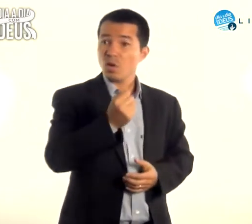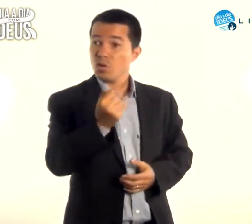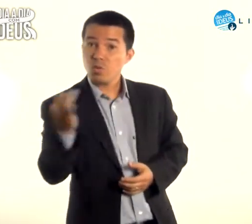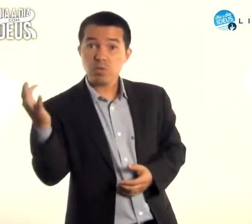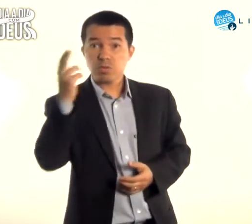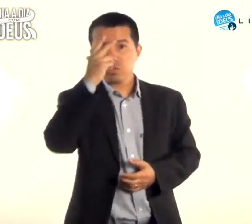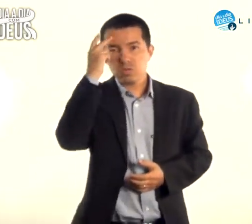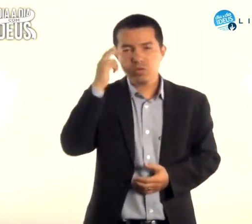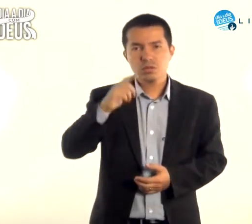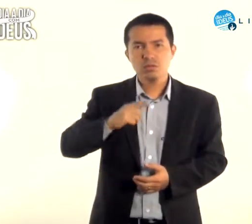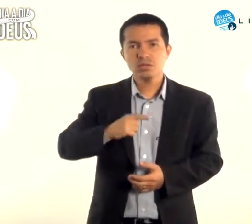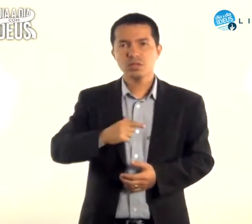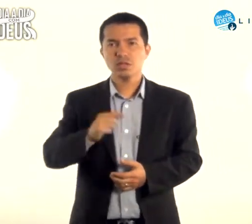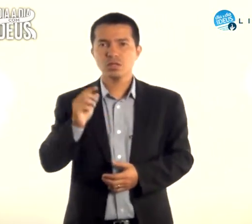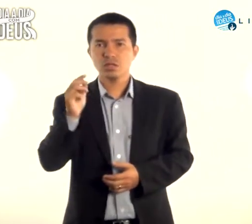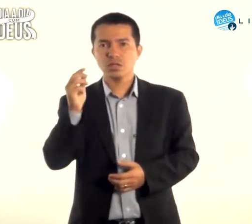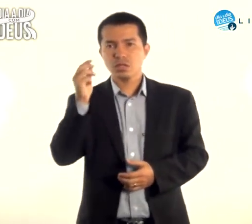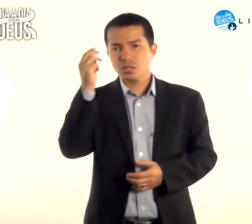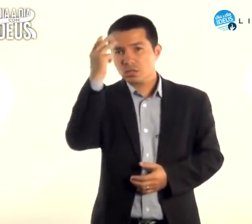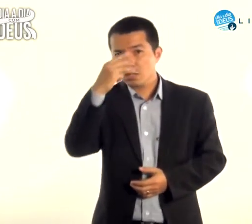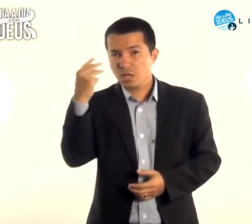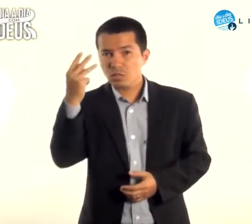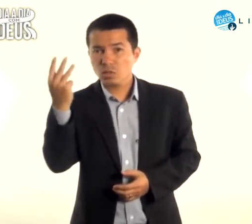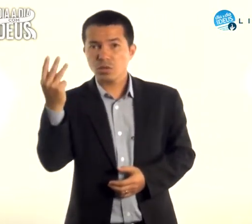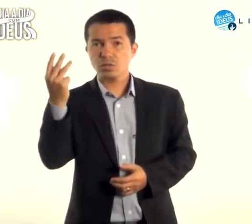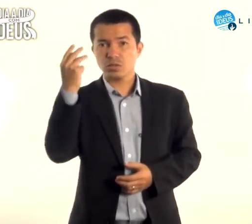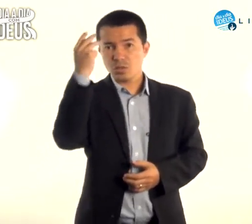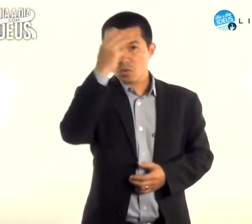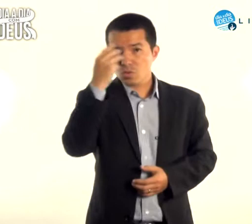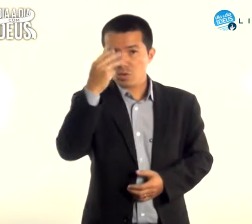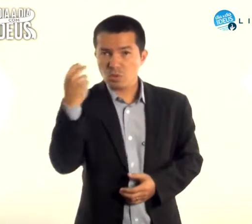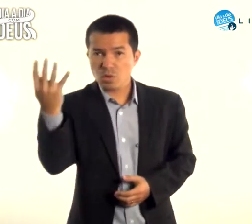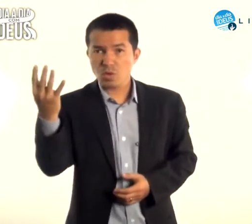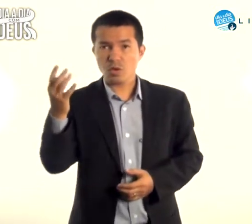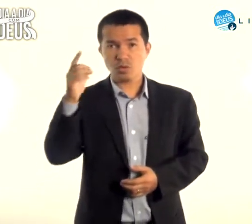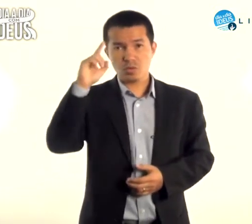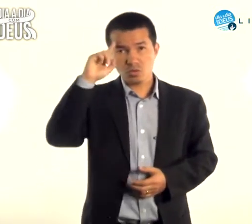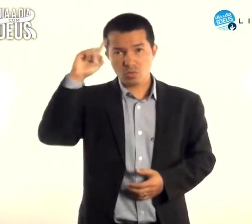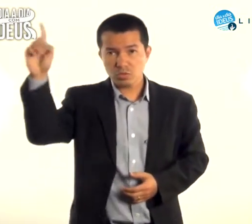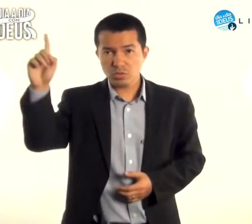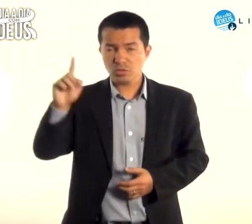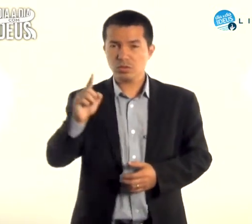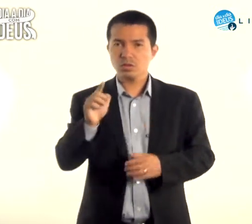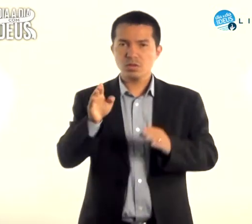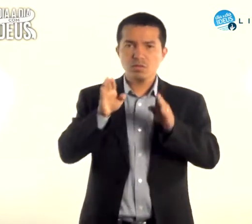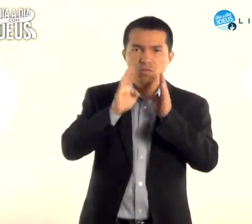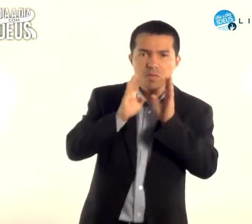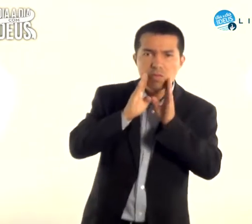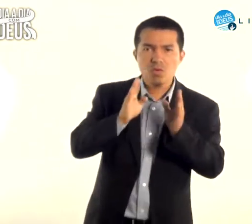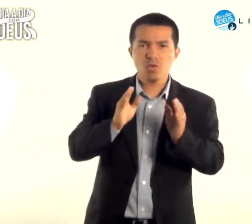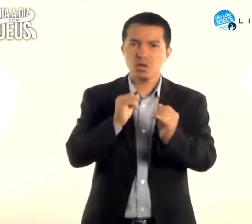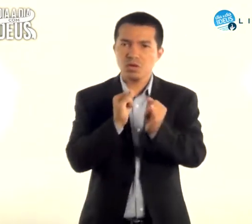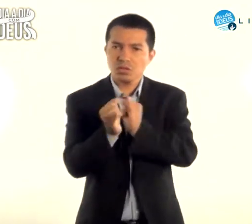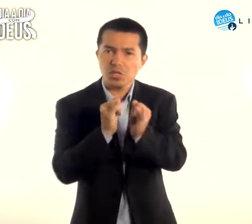horas do seu dia na internet, com rede social, com e-mail, com tantas coisas. E é interessante porque